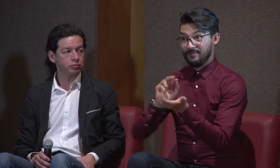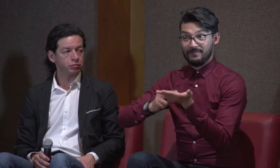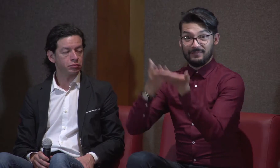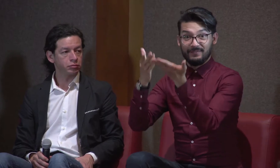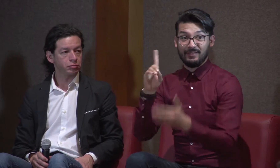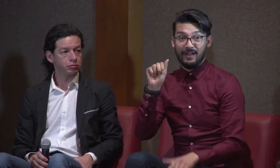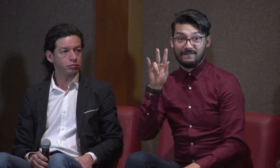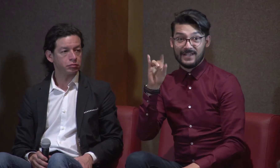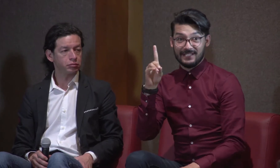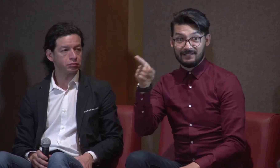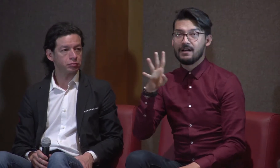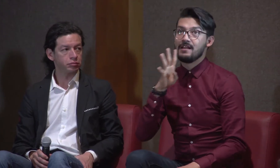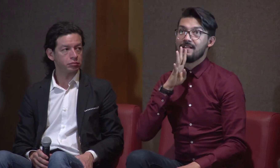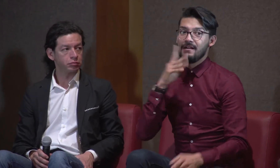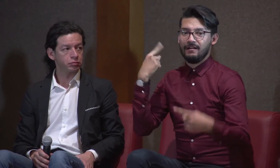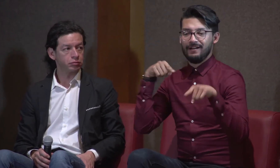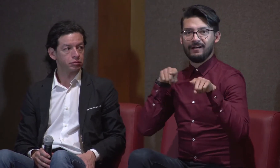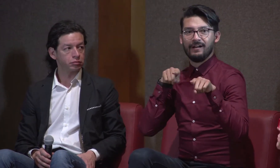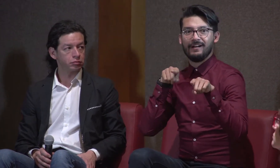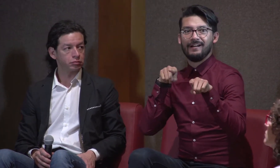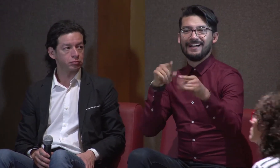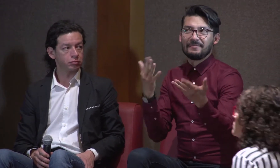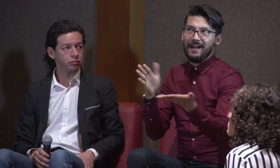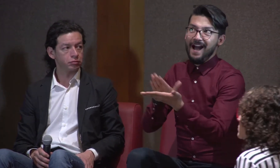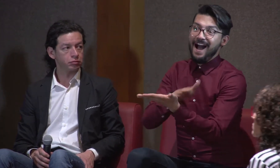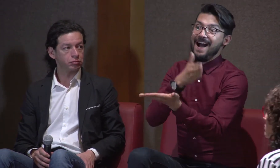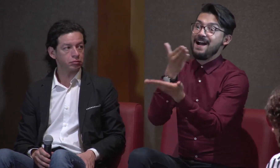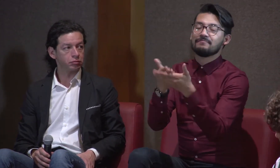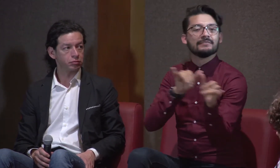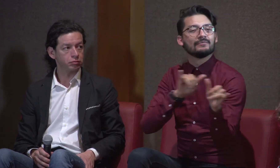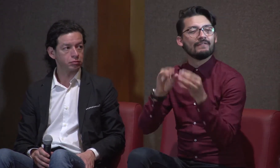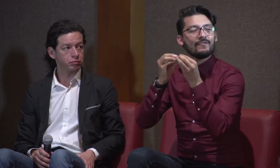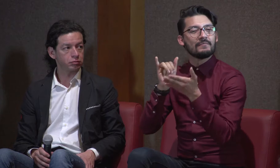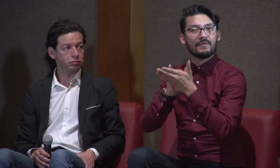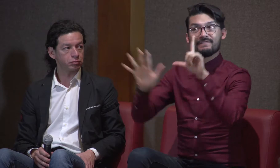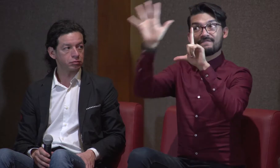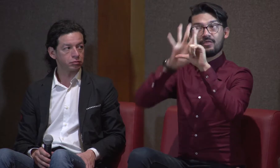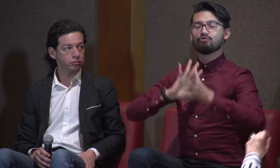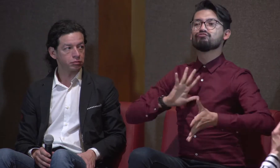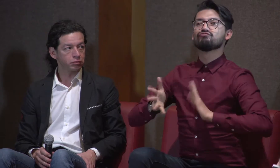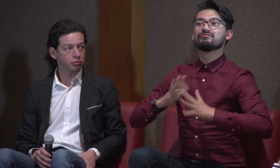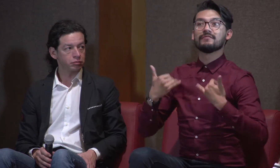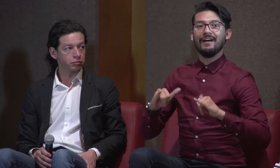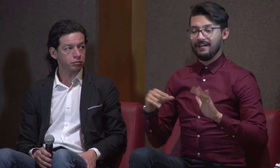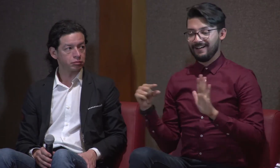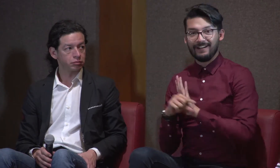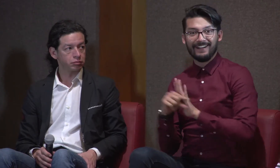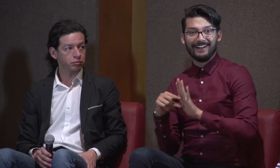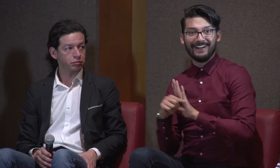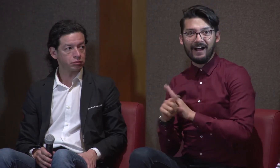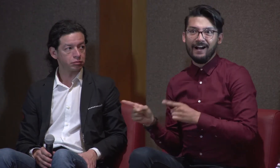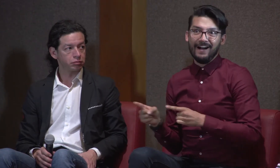Muy bien, entonces otro paréntesis. La persona encargada de hacerle voz a mi compañero Diego